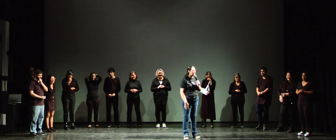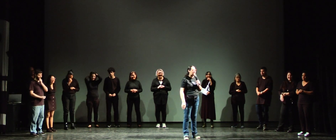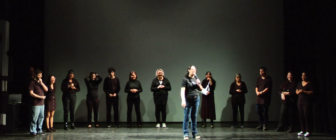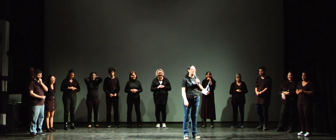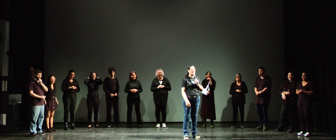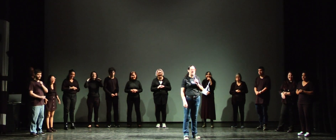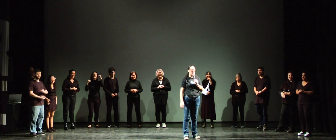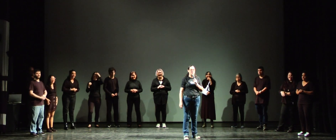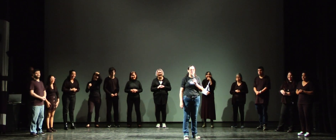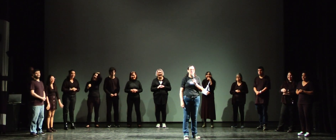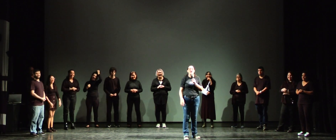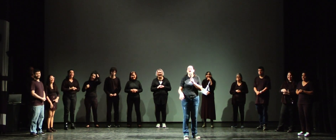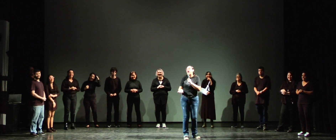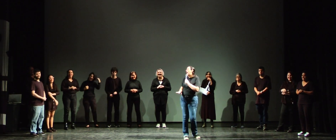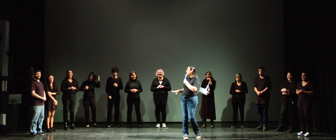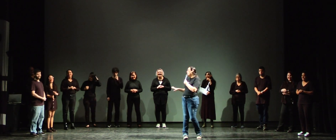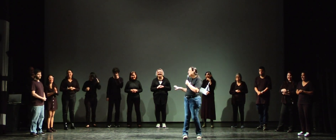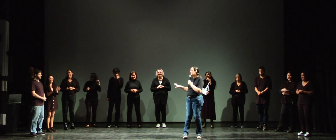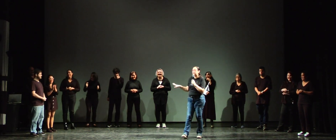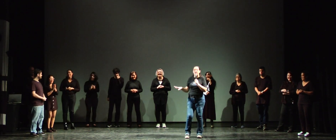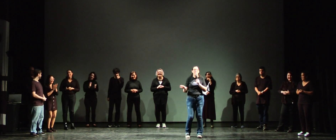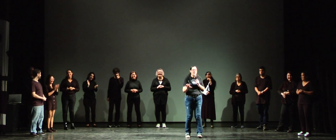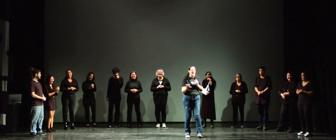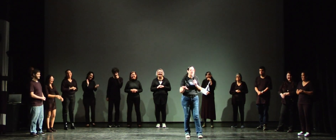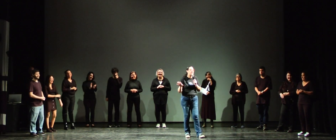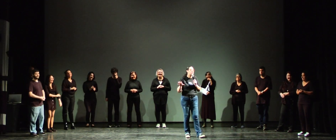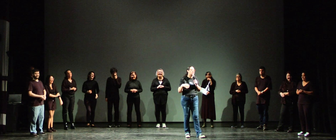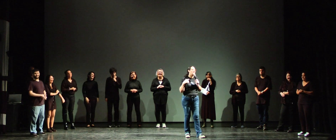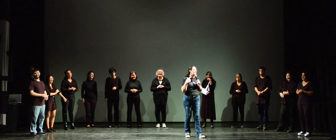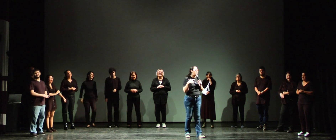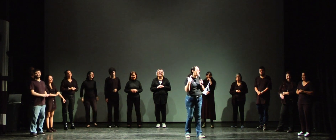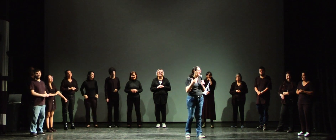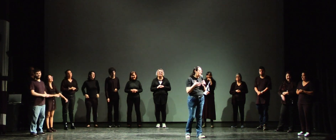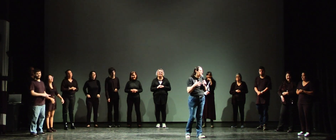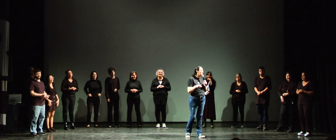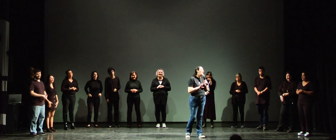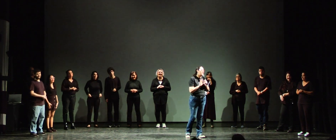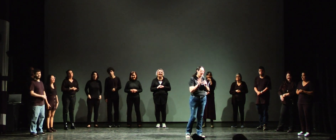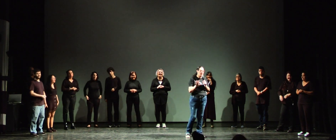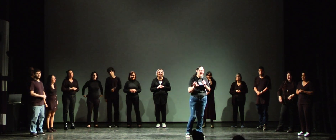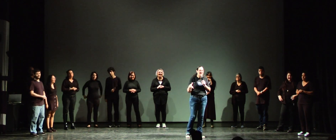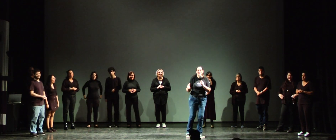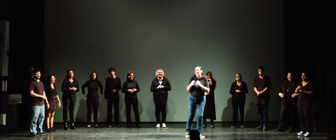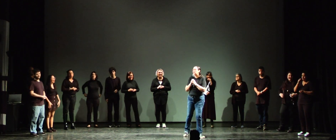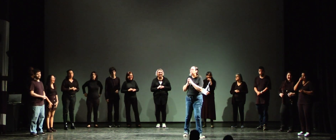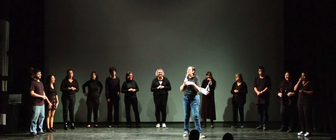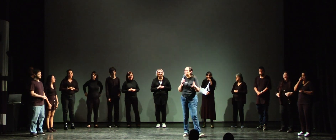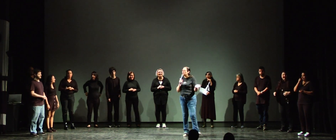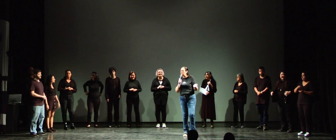Levantar pra gente fazer juntos. Agora vai ficar bem fácil que a gente vai estar falando. Vamos lá? É só